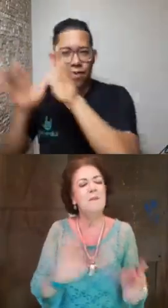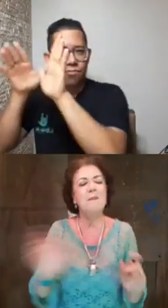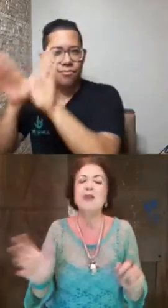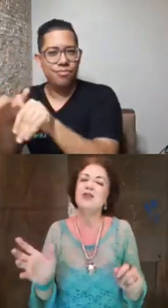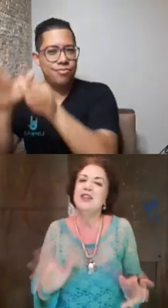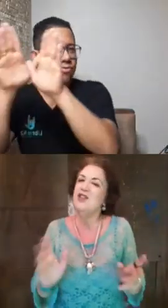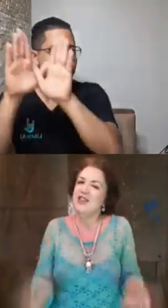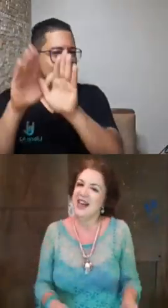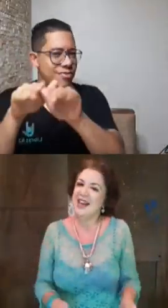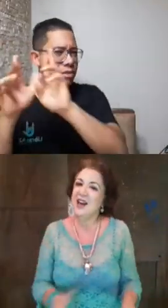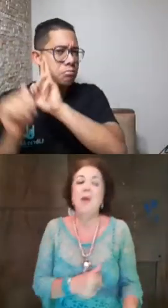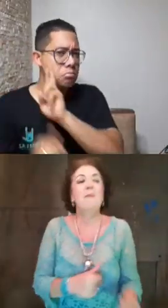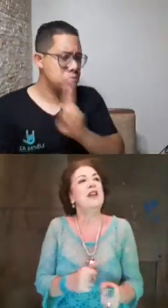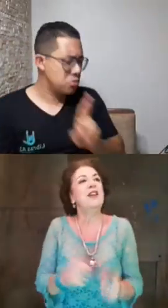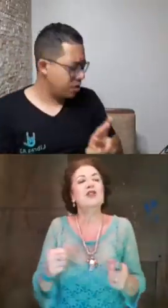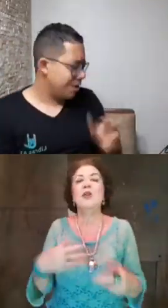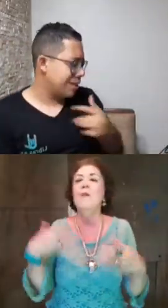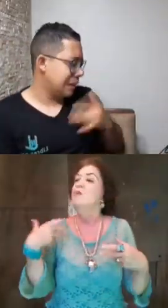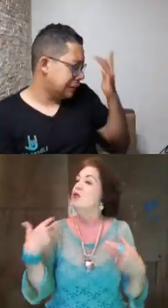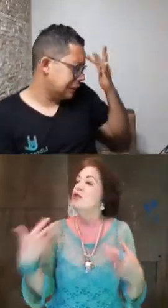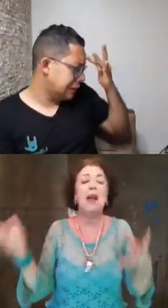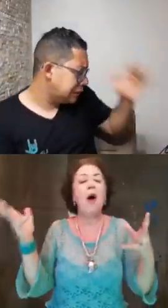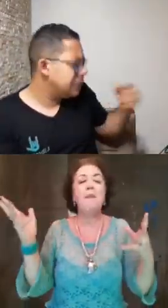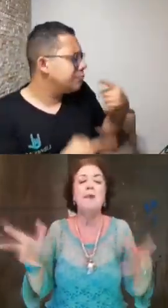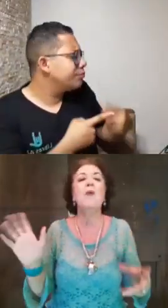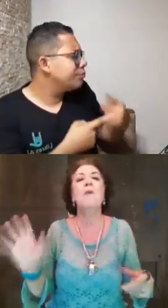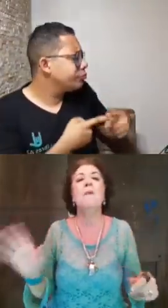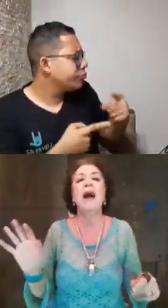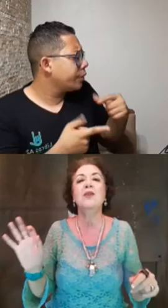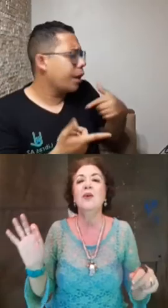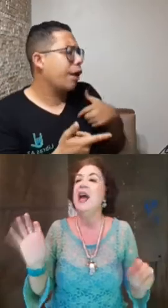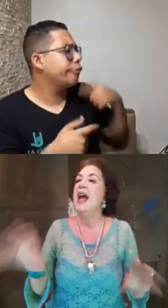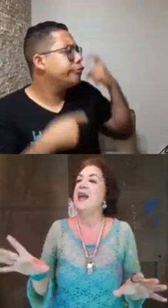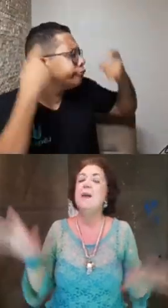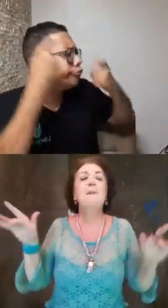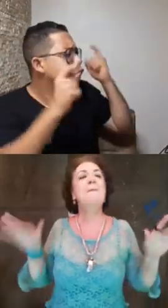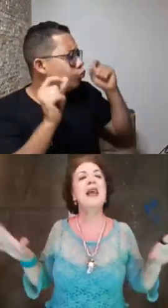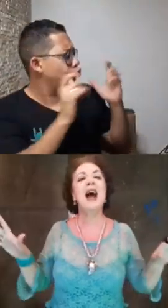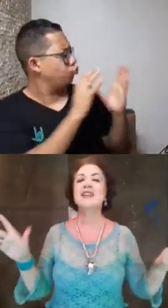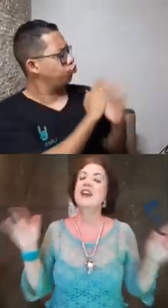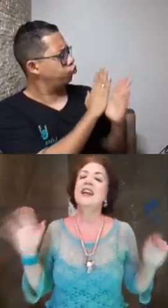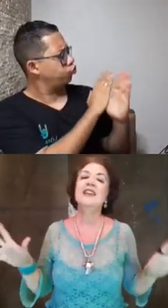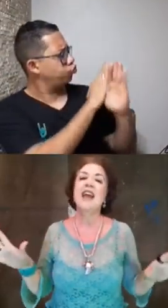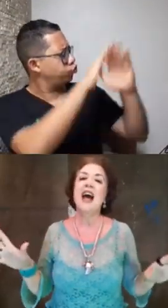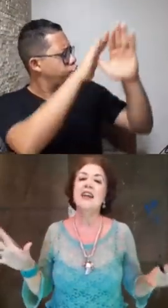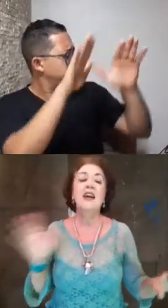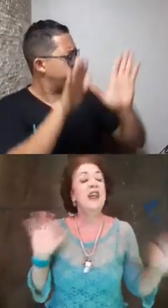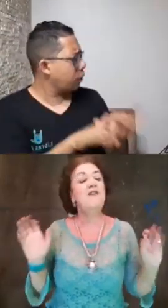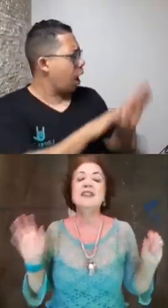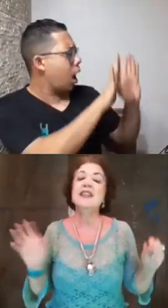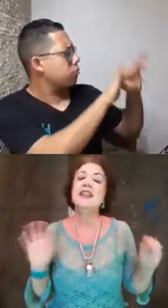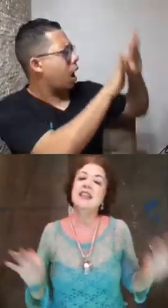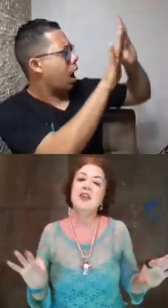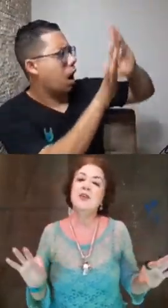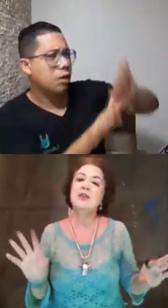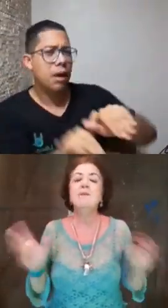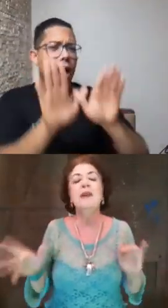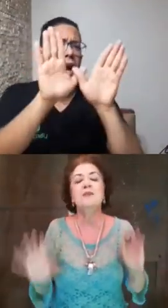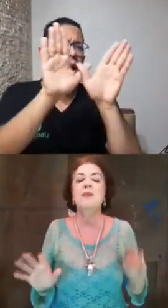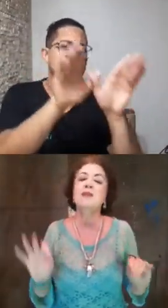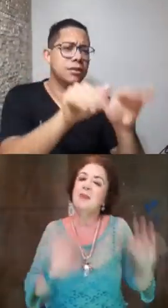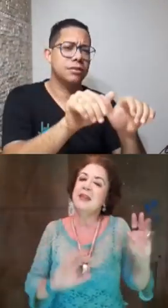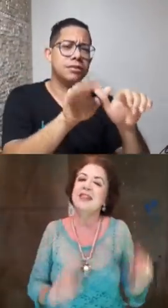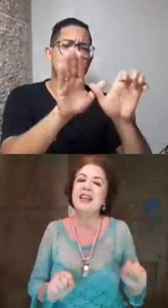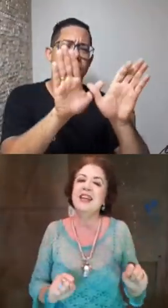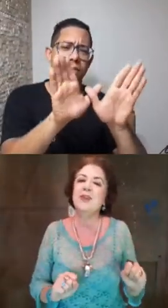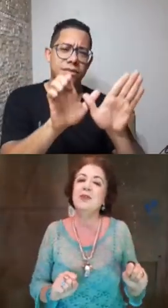não posso lhe dizer, porque estou só preocupado em piar, cantar e fazer ninhos para os